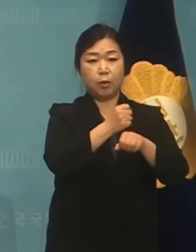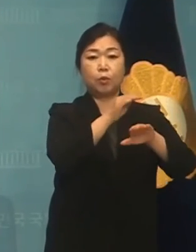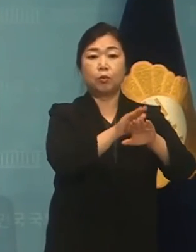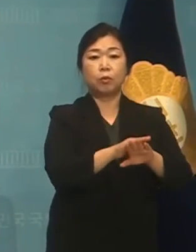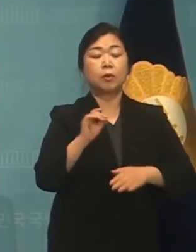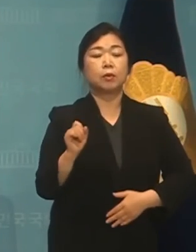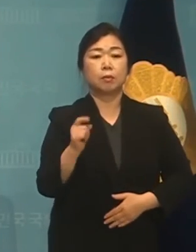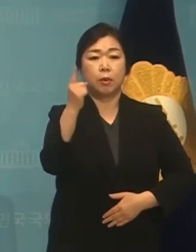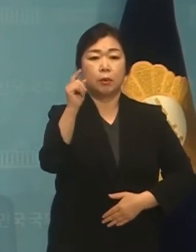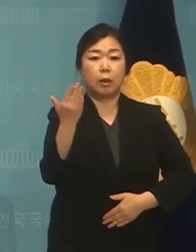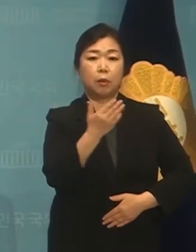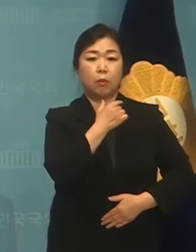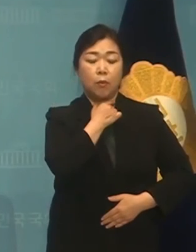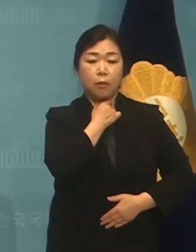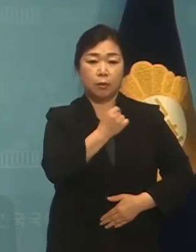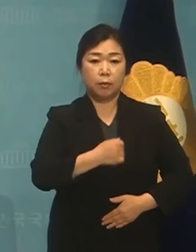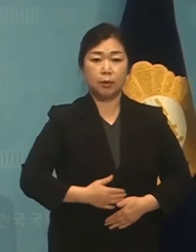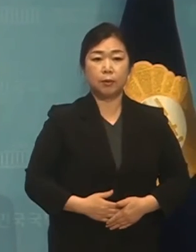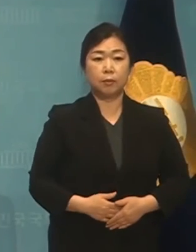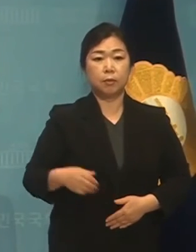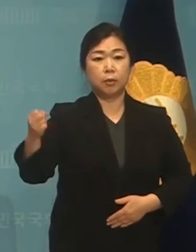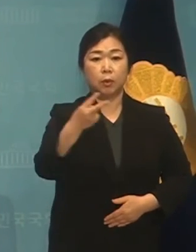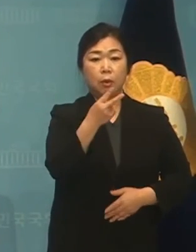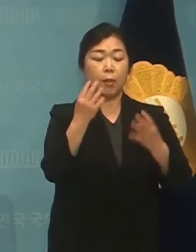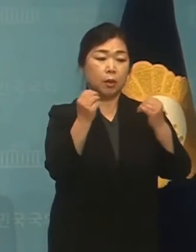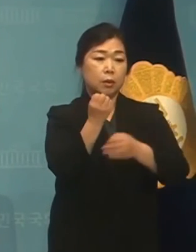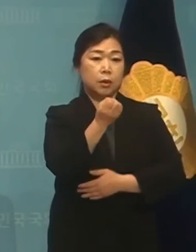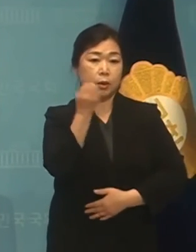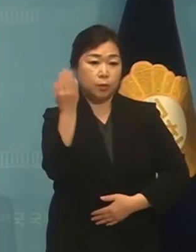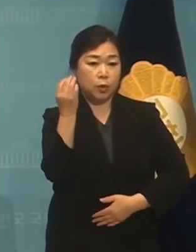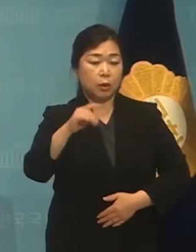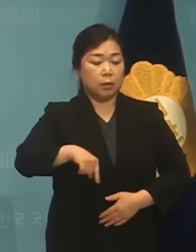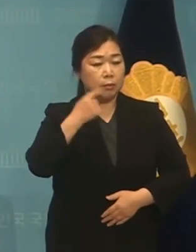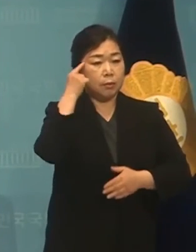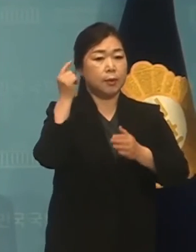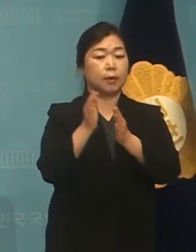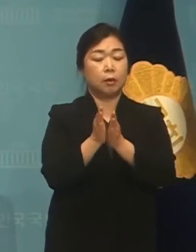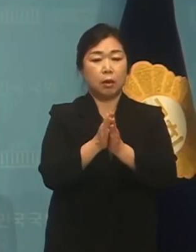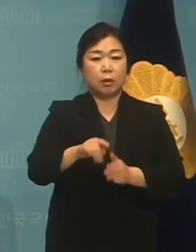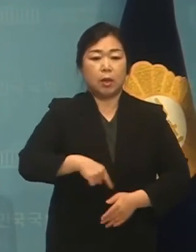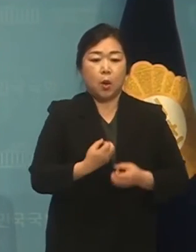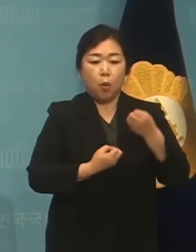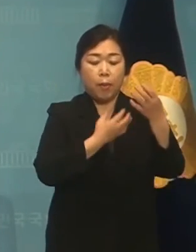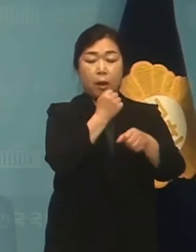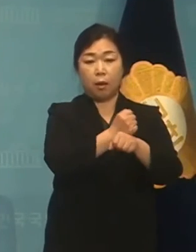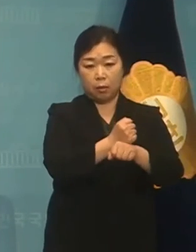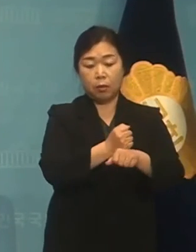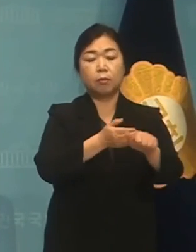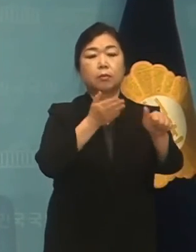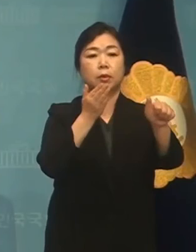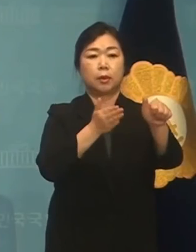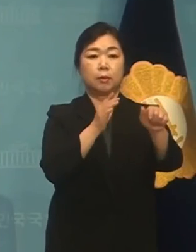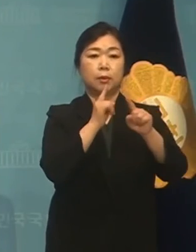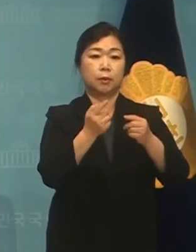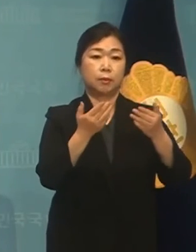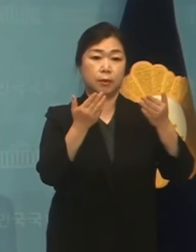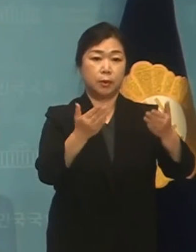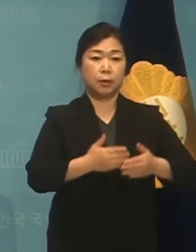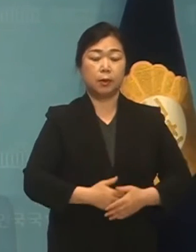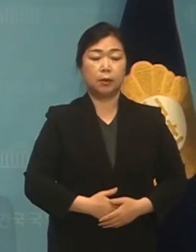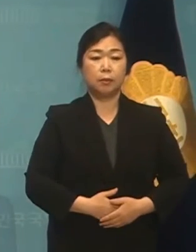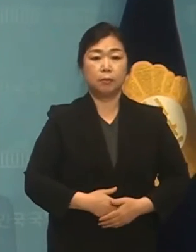조성하는 출발점이 되기를 바랍니다. 또 많은 신문들이 자발적으로 자기 고백을 해주시기를